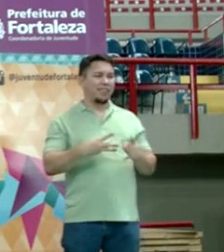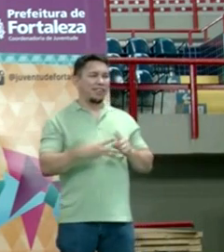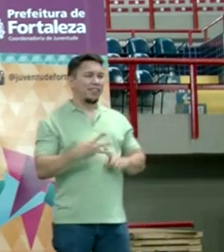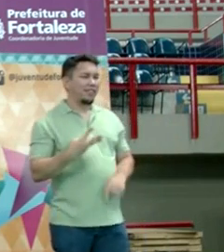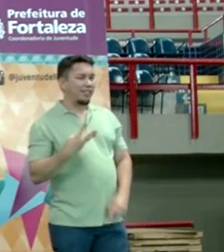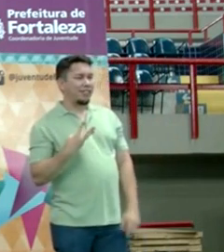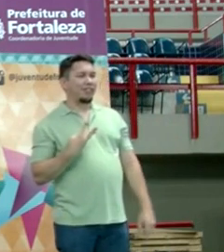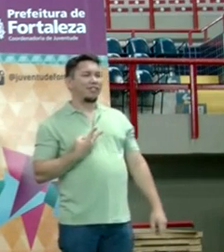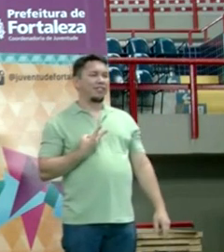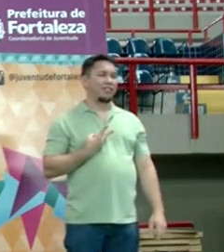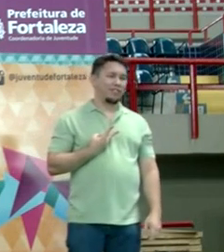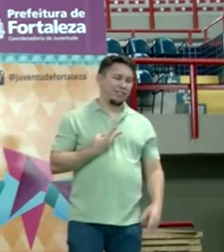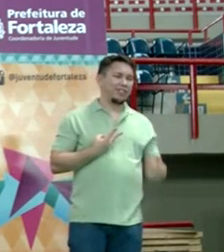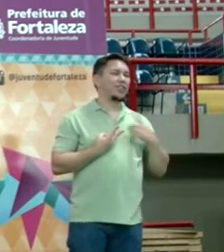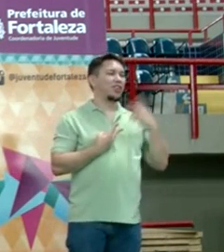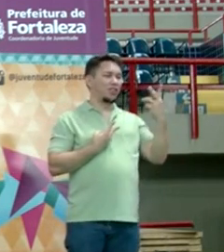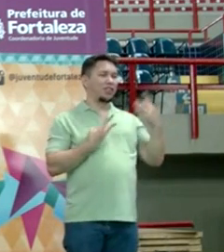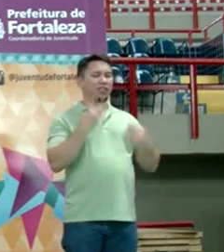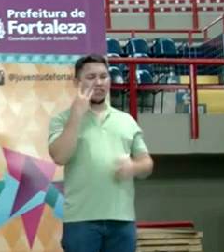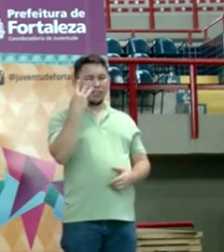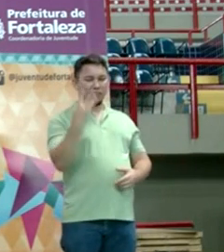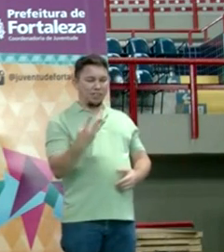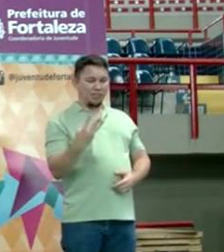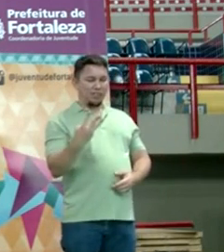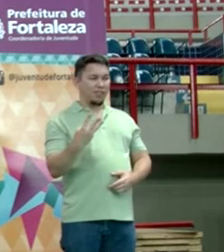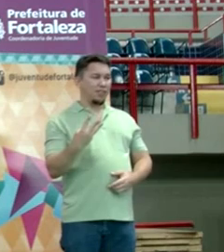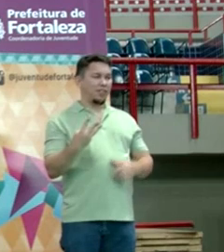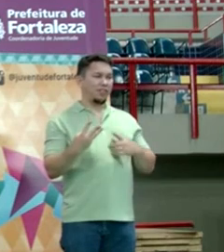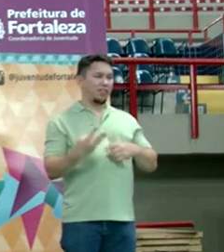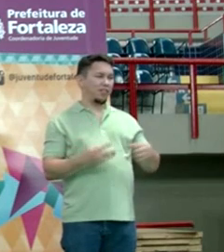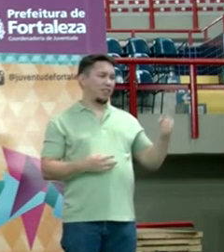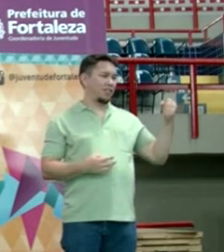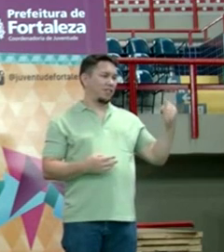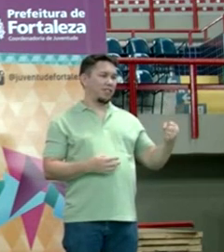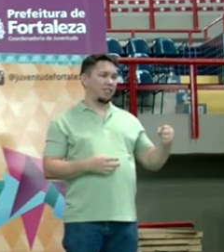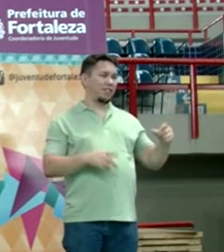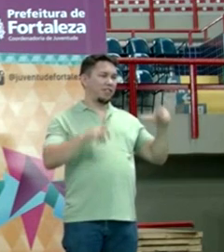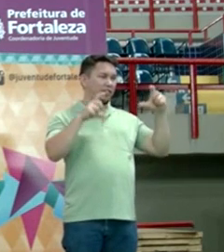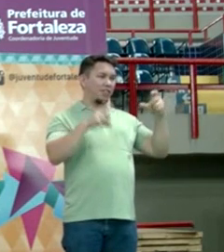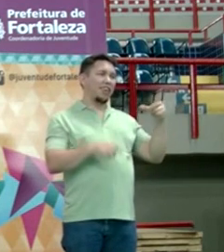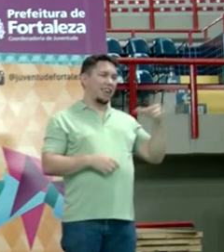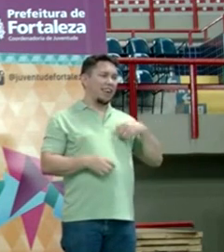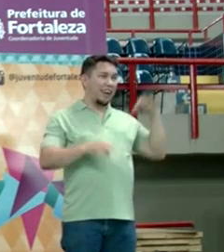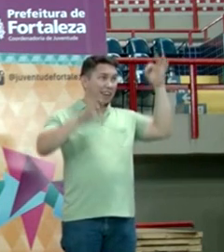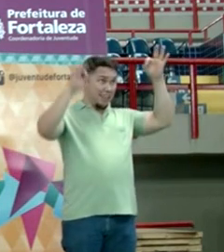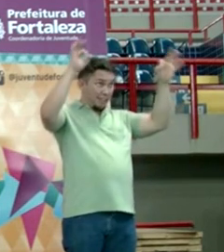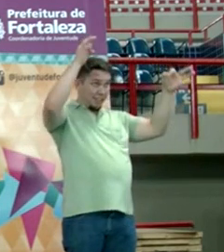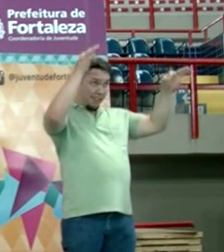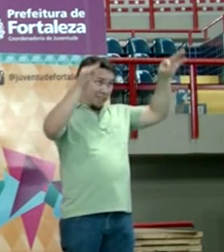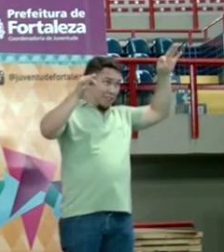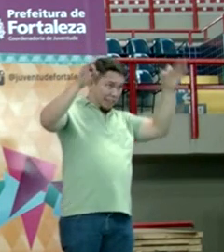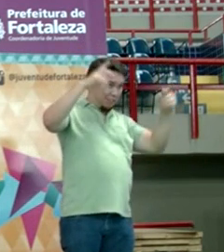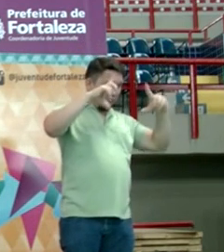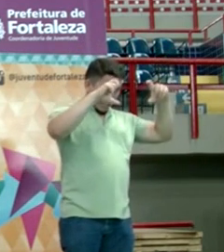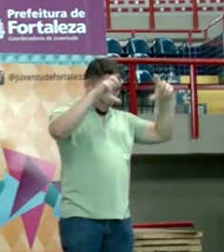astronautas. Eles desceram e depois um deles tirou a foto, né? Ou tu acha que tinha um ET paparazzi?